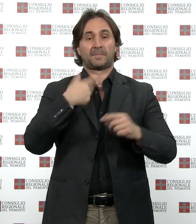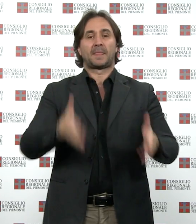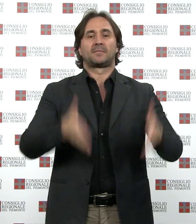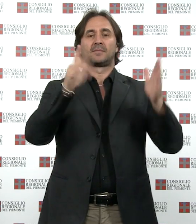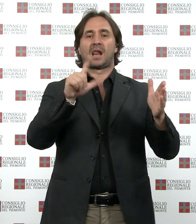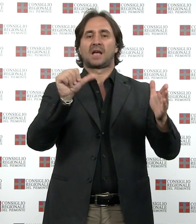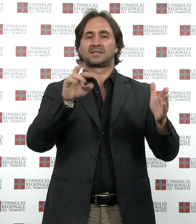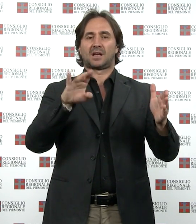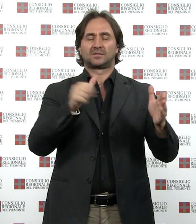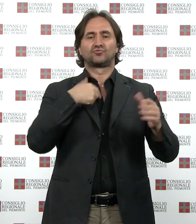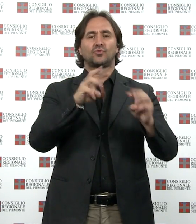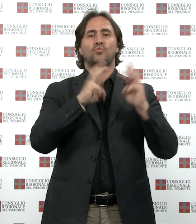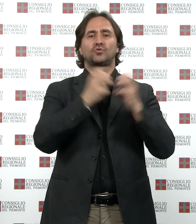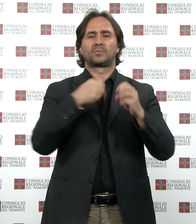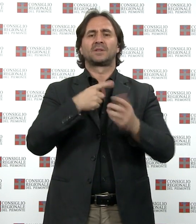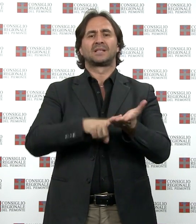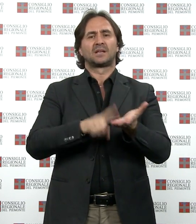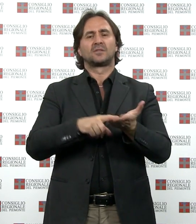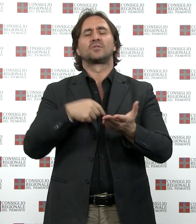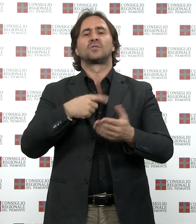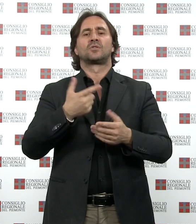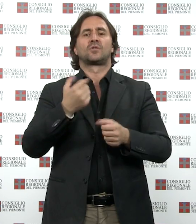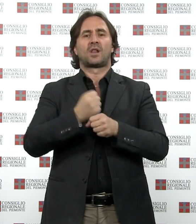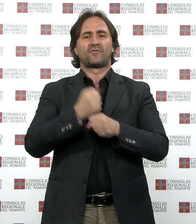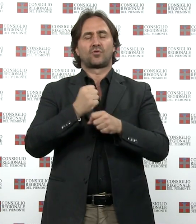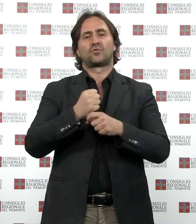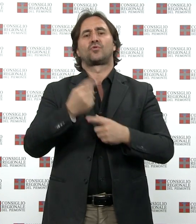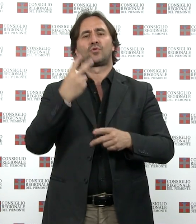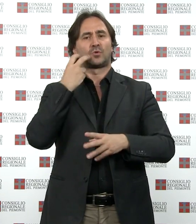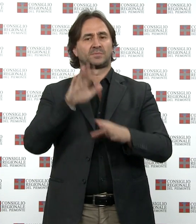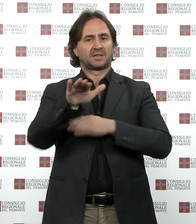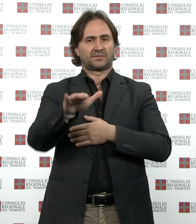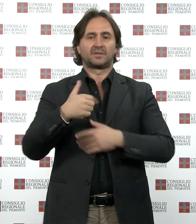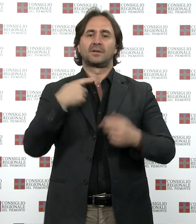workshop su lavoro, diritti e prospettive, organizzato da Libera Piemonte.